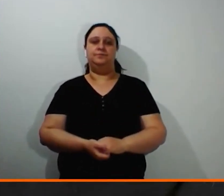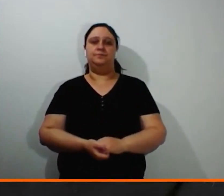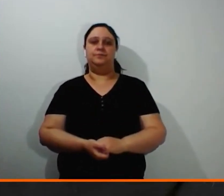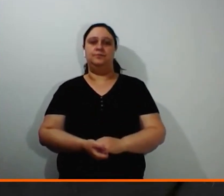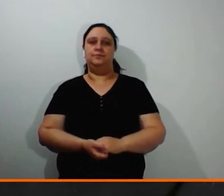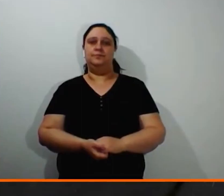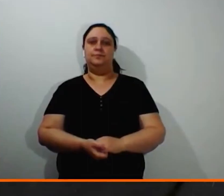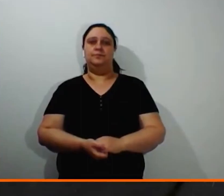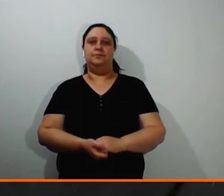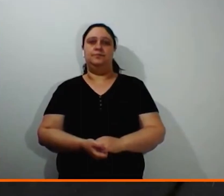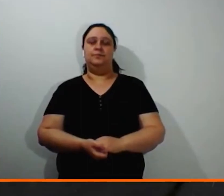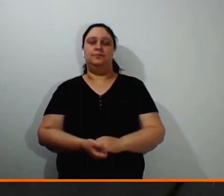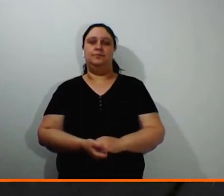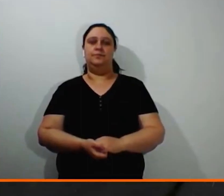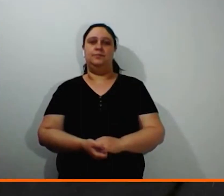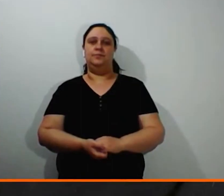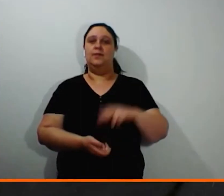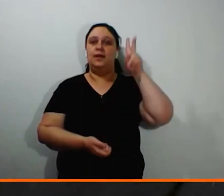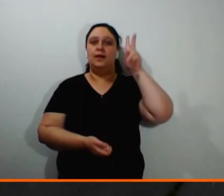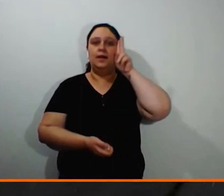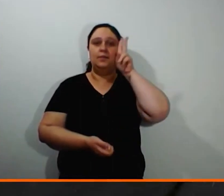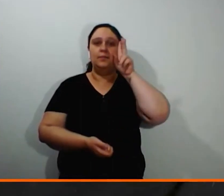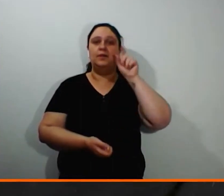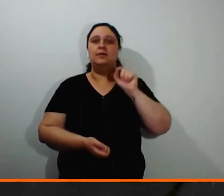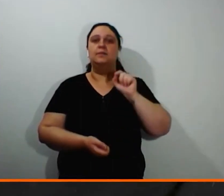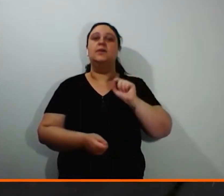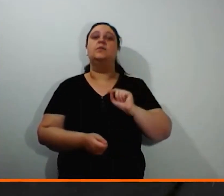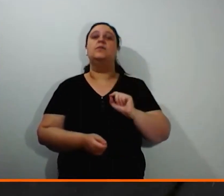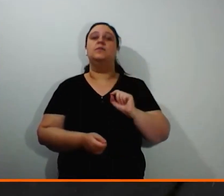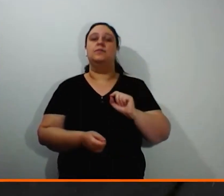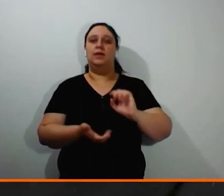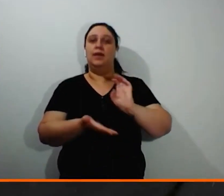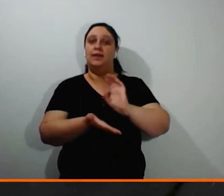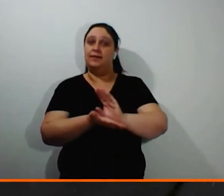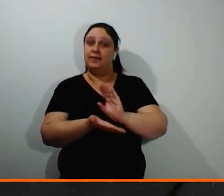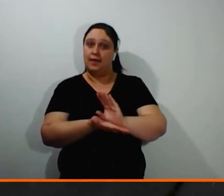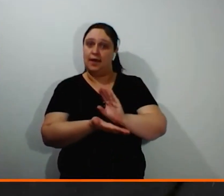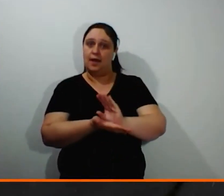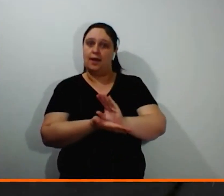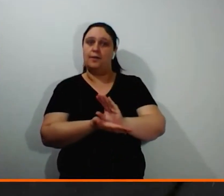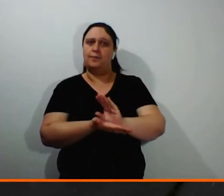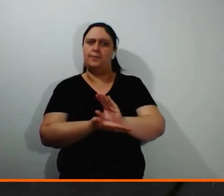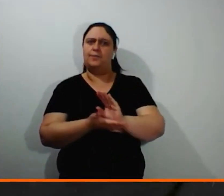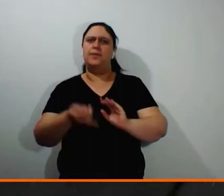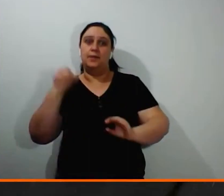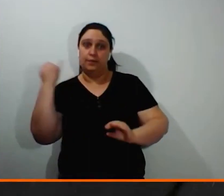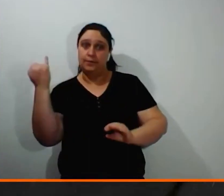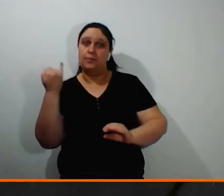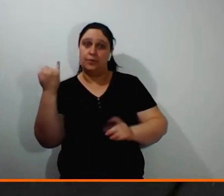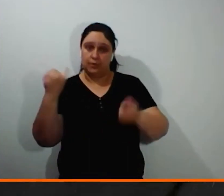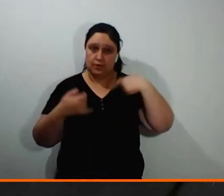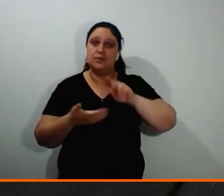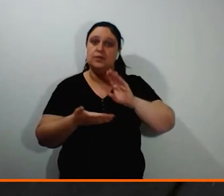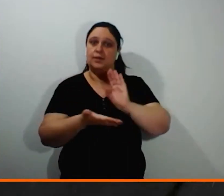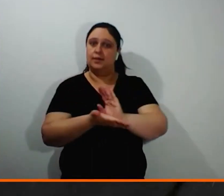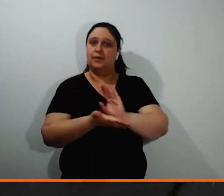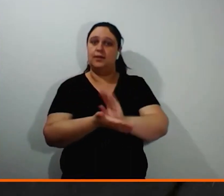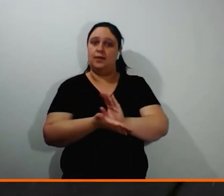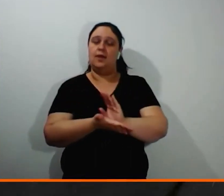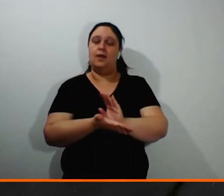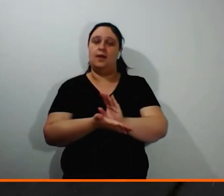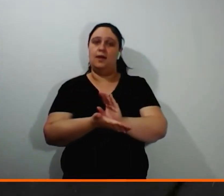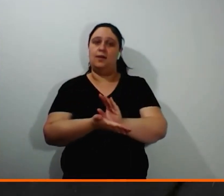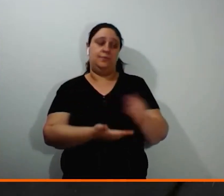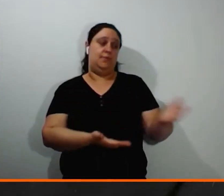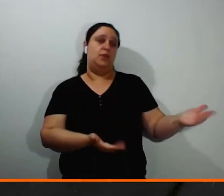quero lembrar vocês do SEAP. É importante irmos por SEAP. Vocês jovens, eu sei que